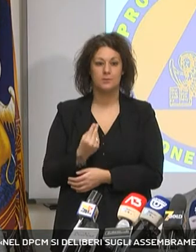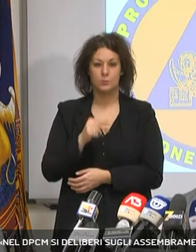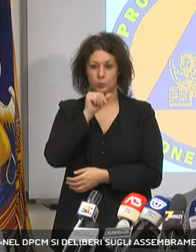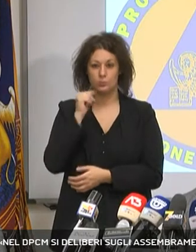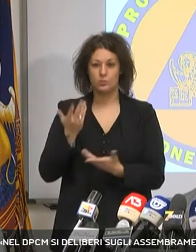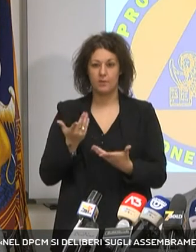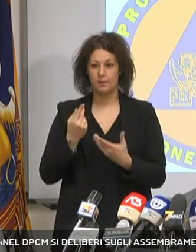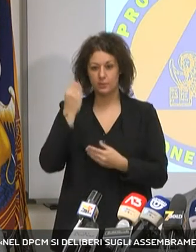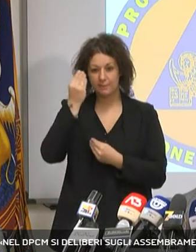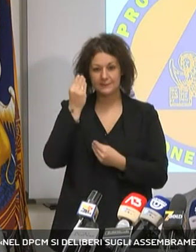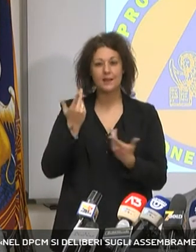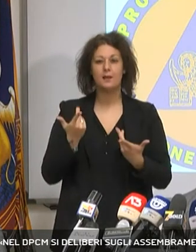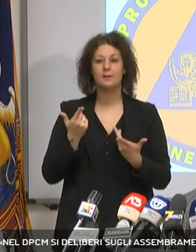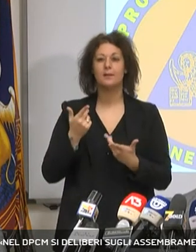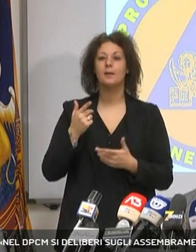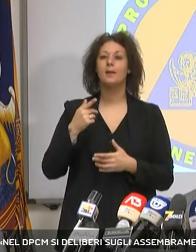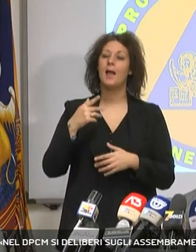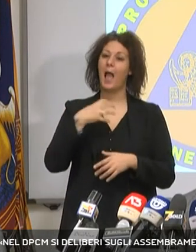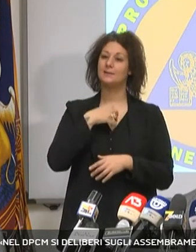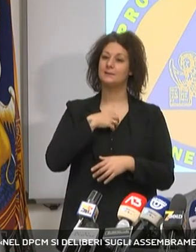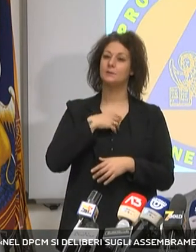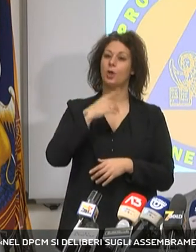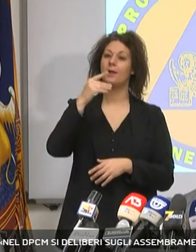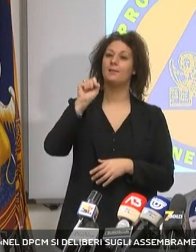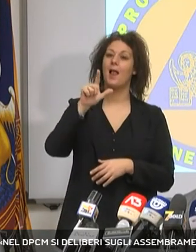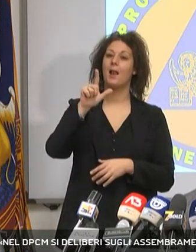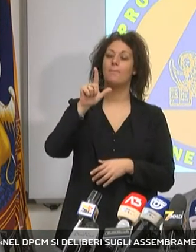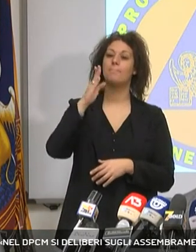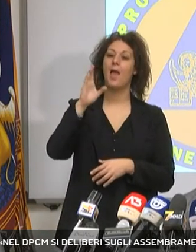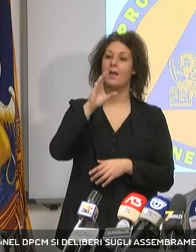ragione il lavoro dell'assessore de berti rispetti trasporti